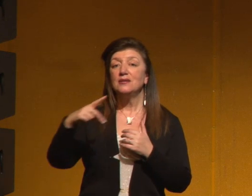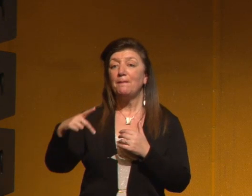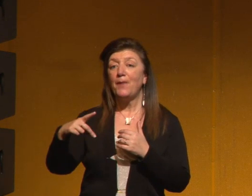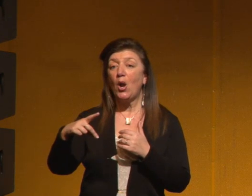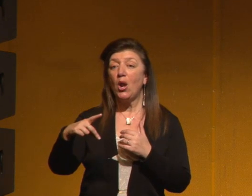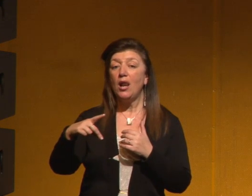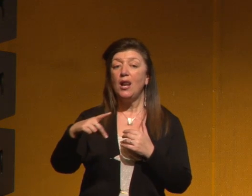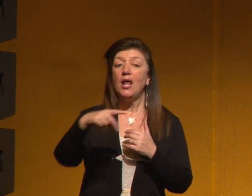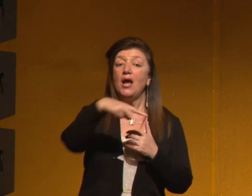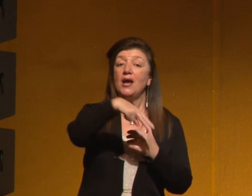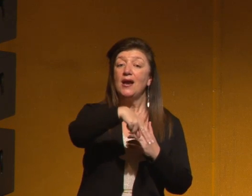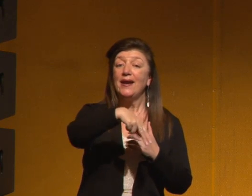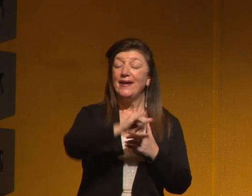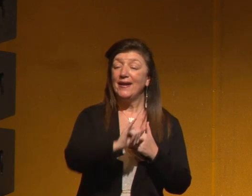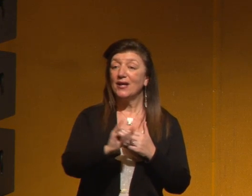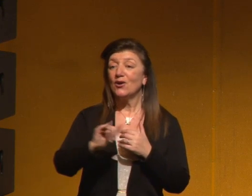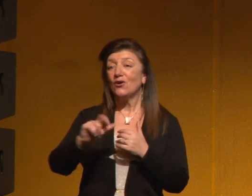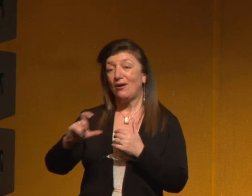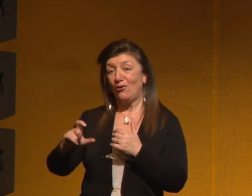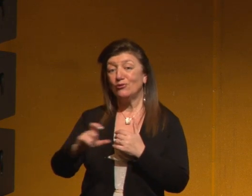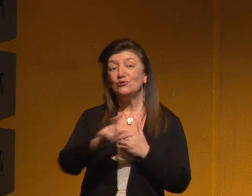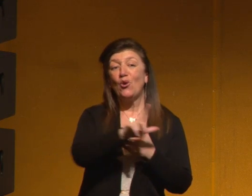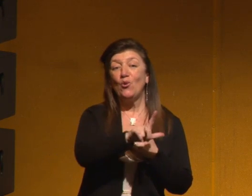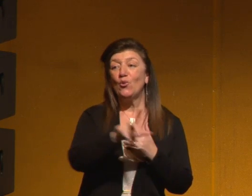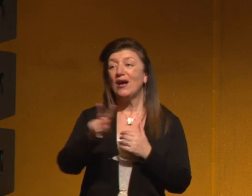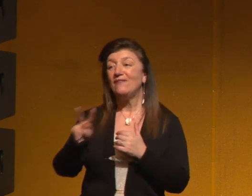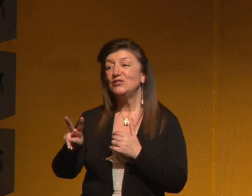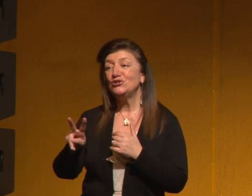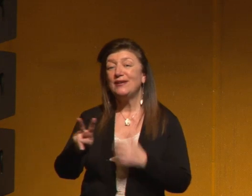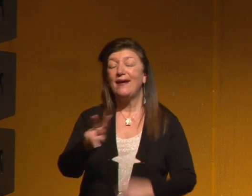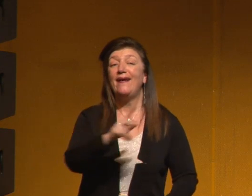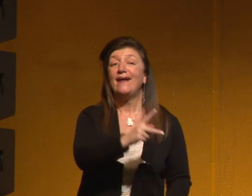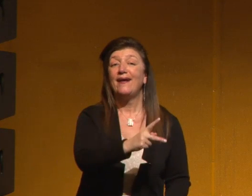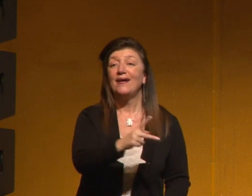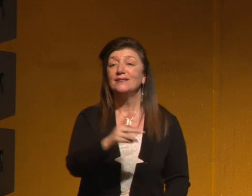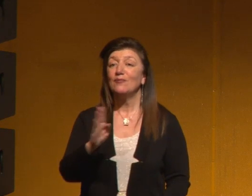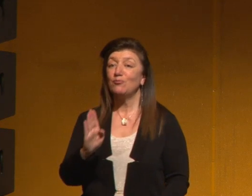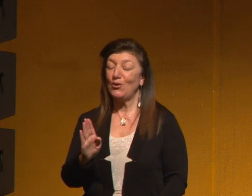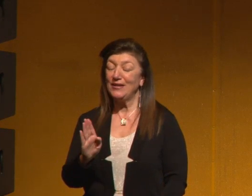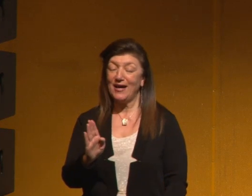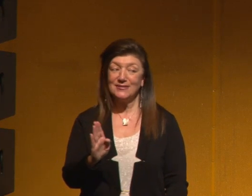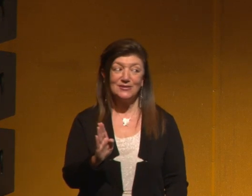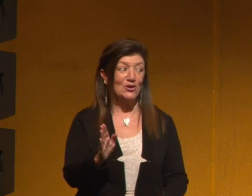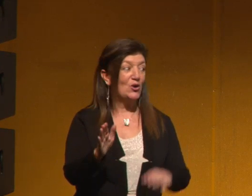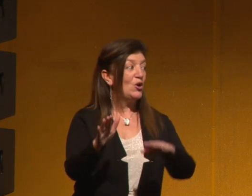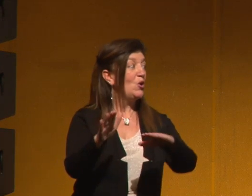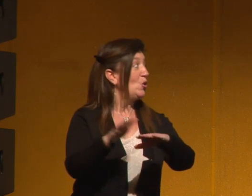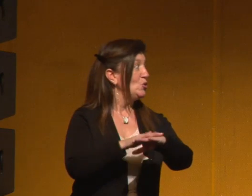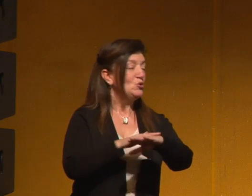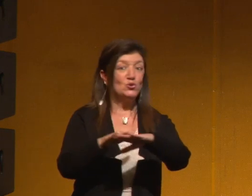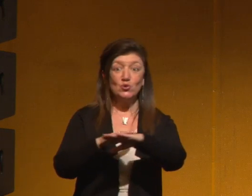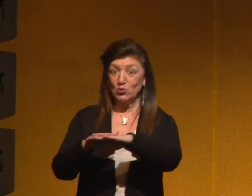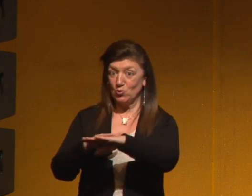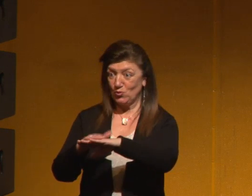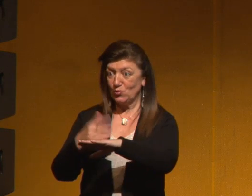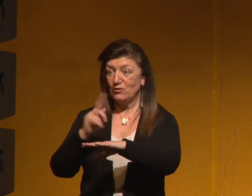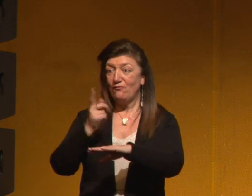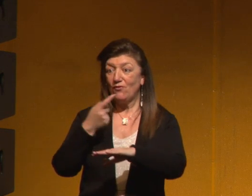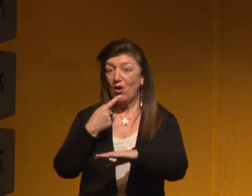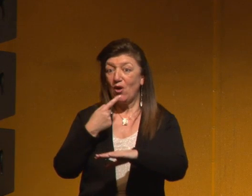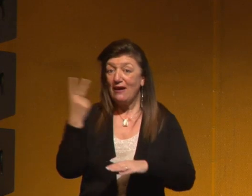nicola costo va luca vicinelli a claudia bogliasco scusate avevo davvero il desiderio